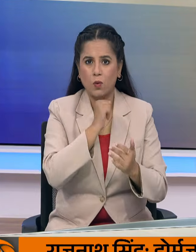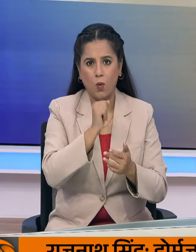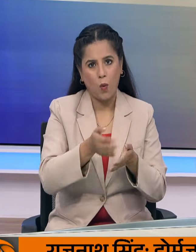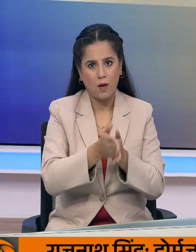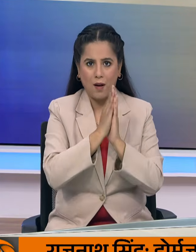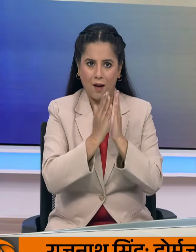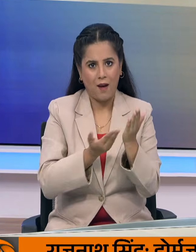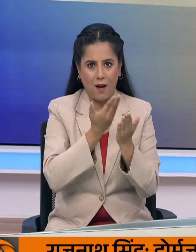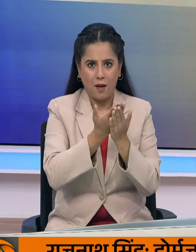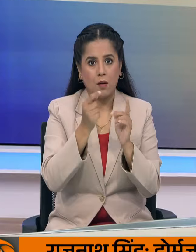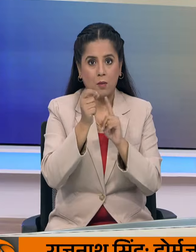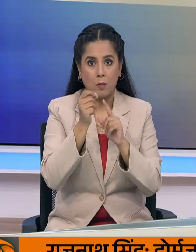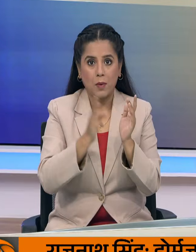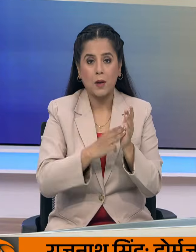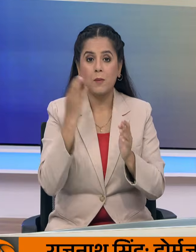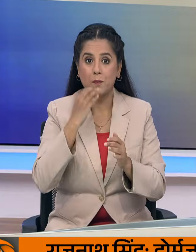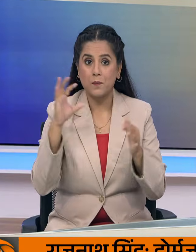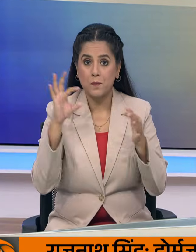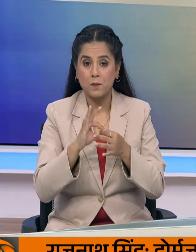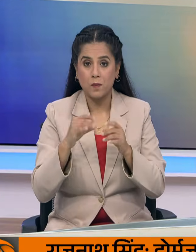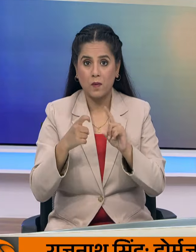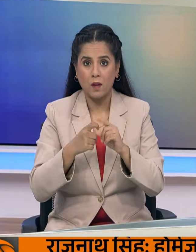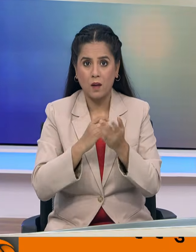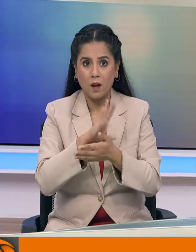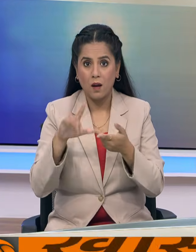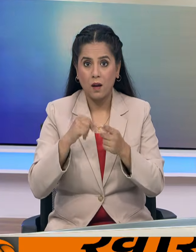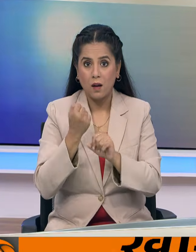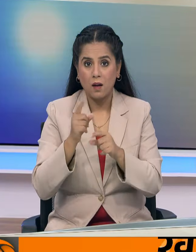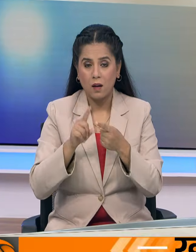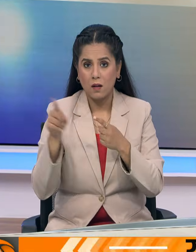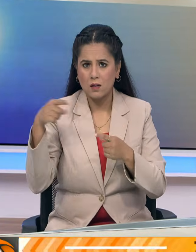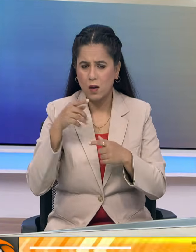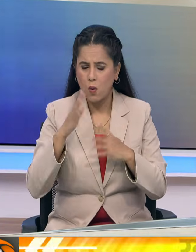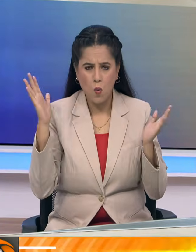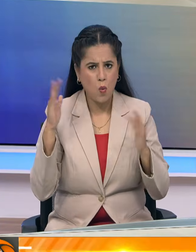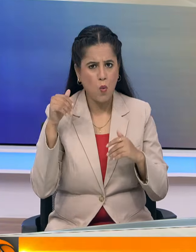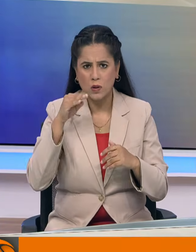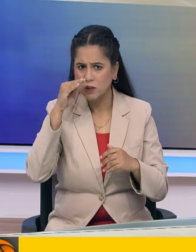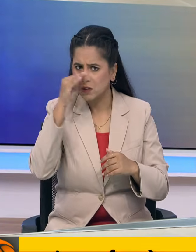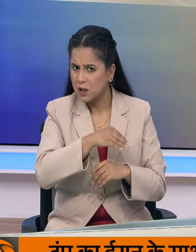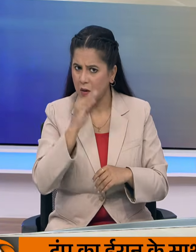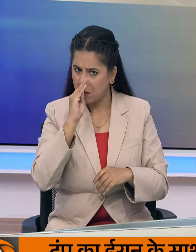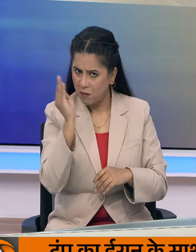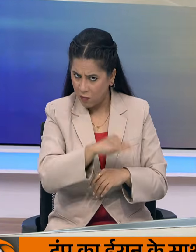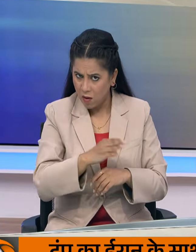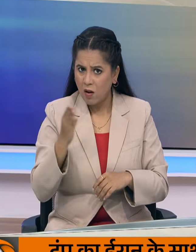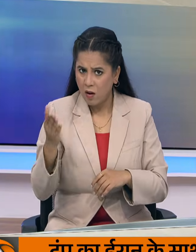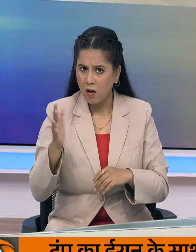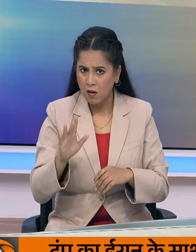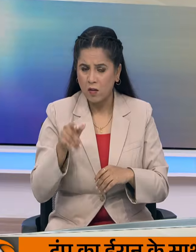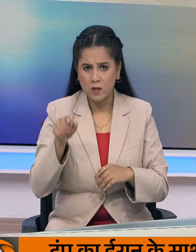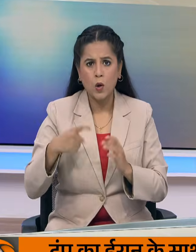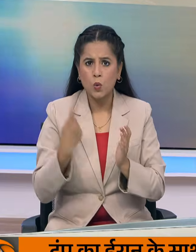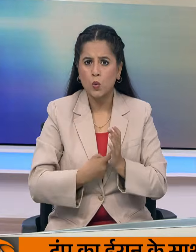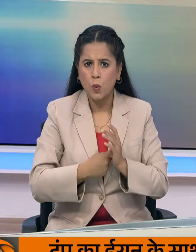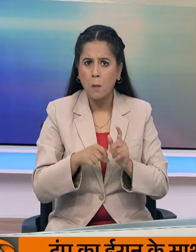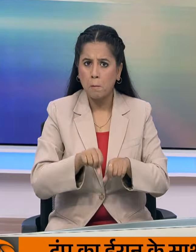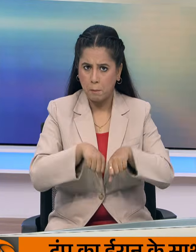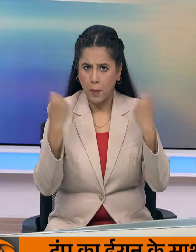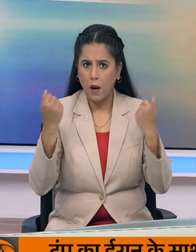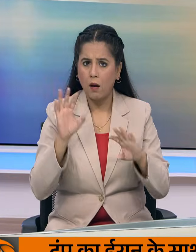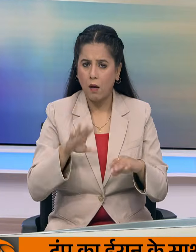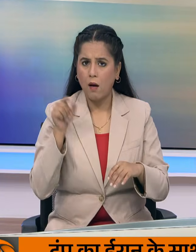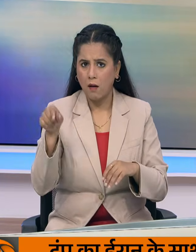याचिका में प्रधानमंत्री के संबंध में खड़गे की टिप्पणी को घोर अपमानजनक बताया और आदर्श आचार संहिता का प्रथम